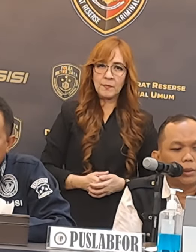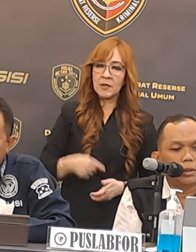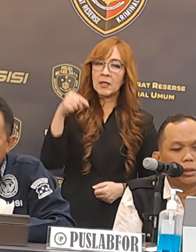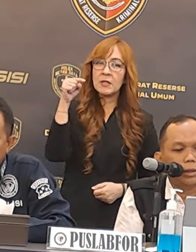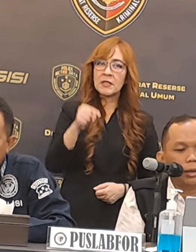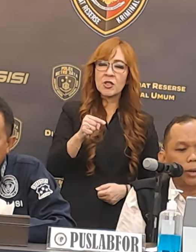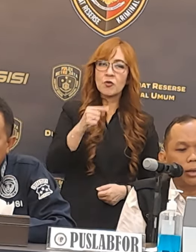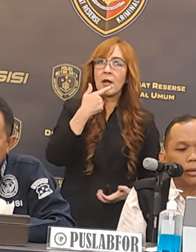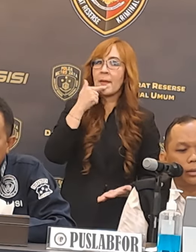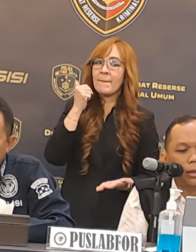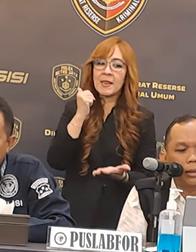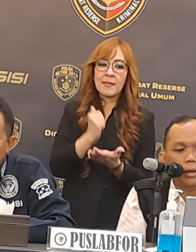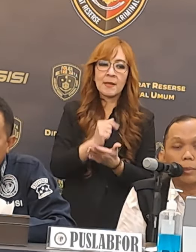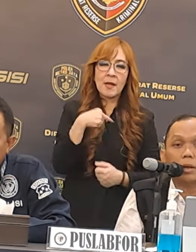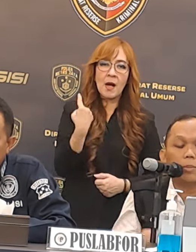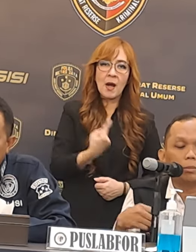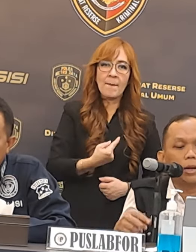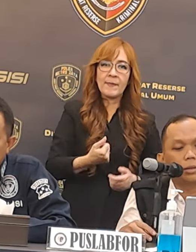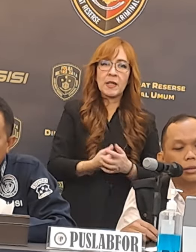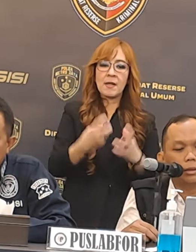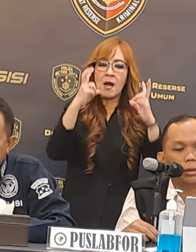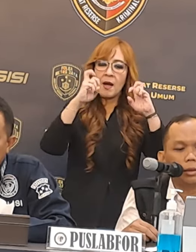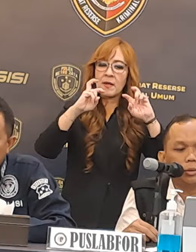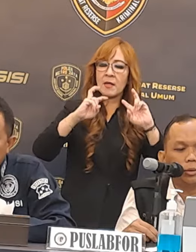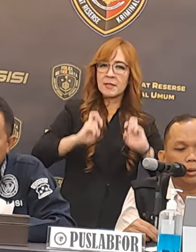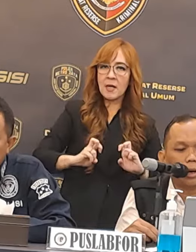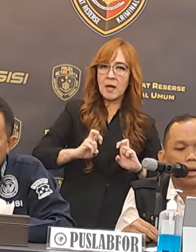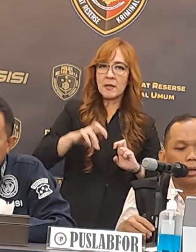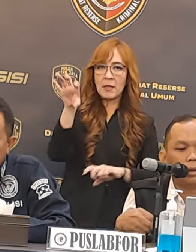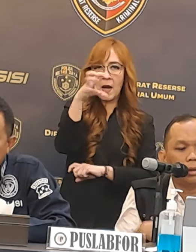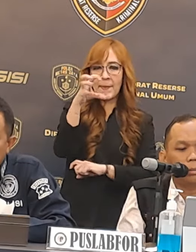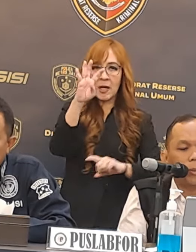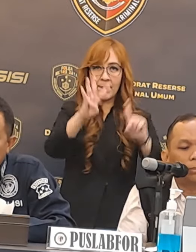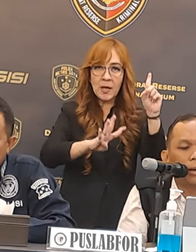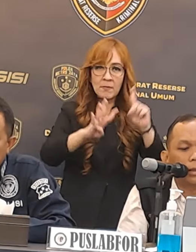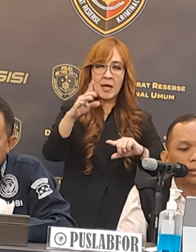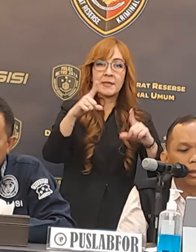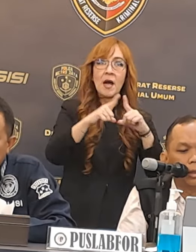Disinilah momen penting yang kami analisa di kamera 14, yaitu